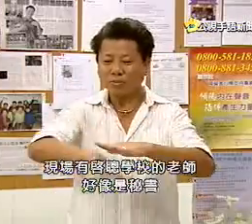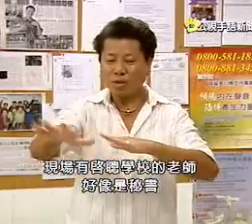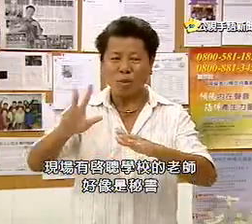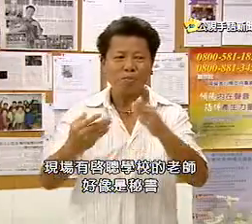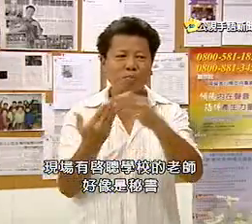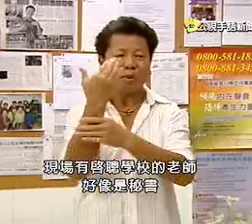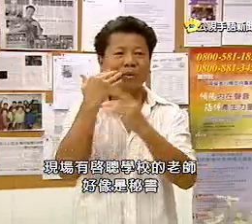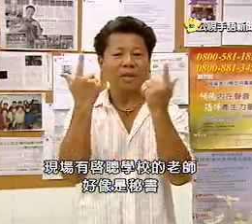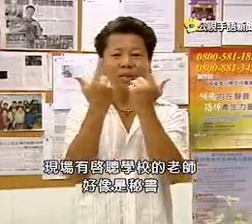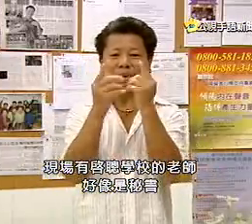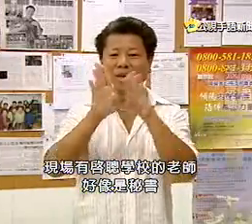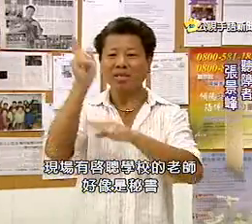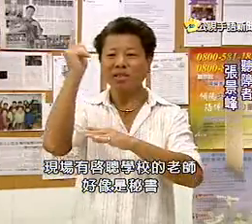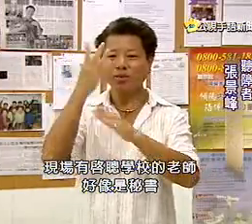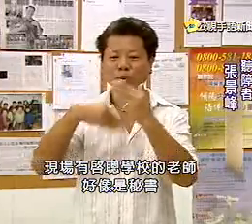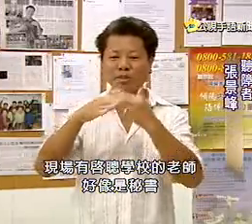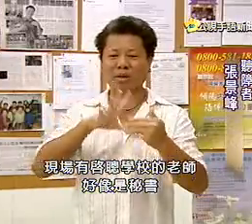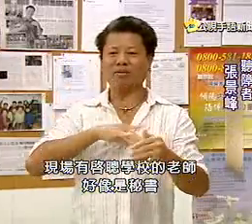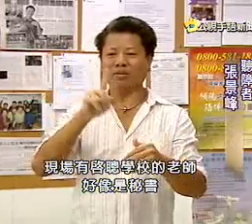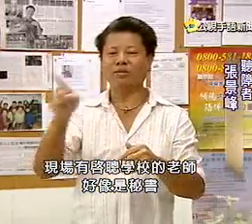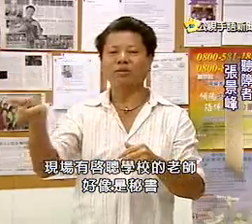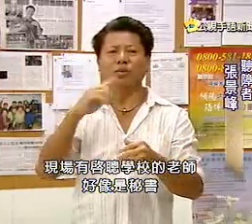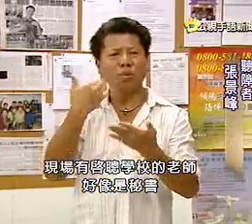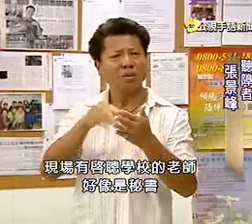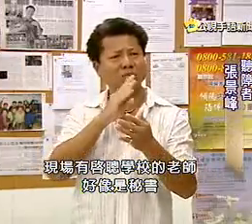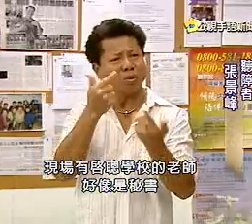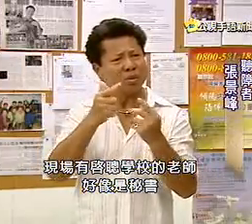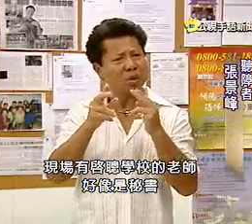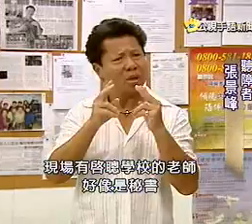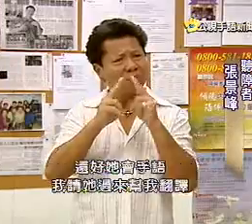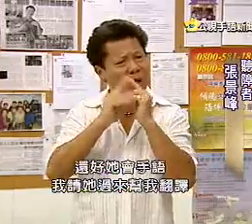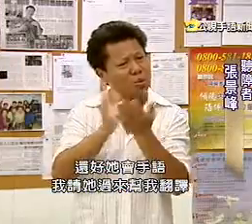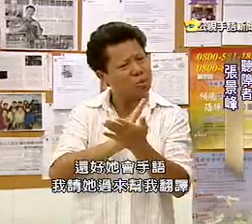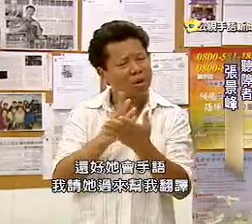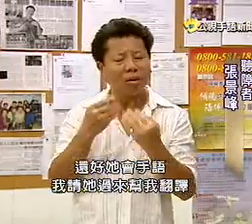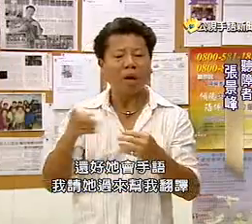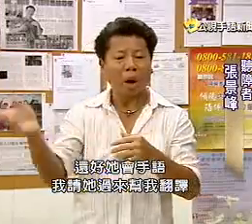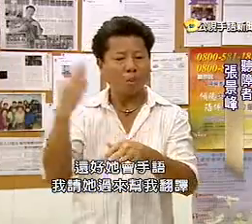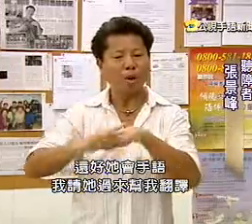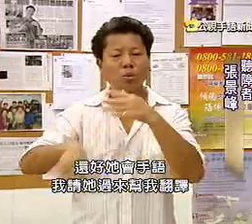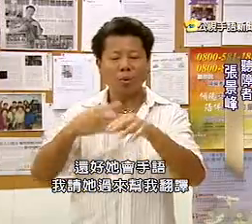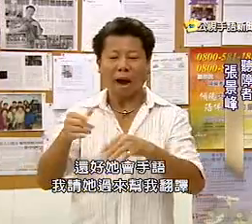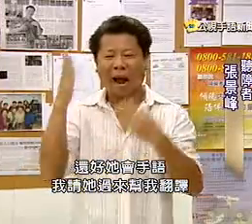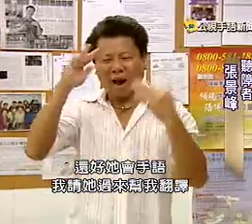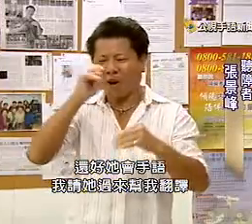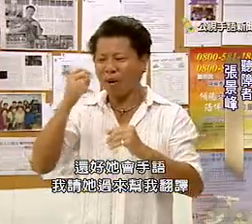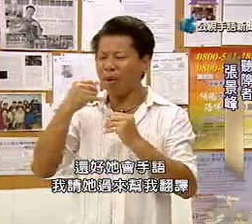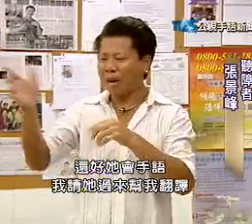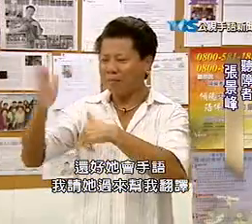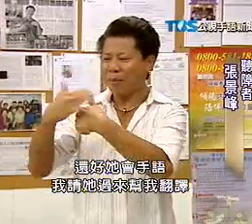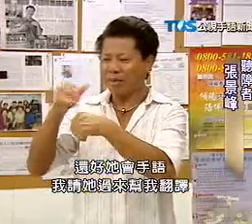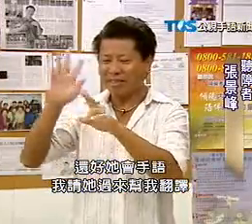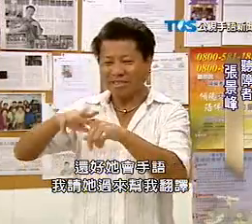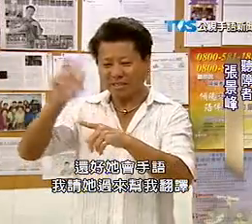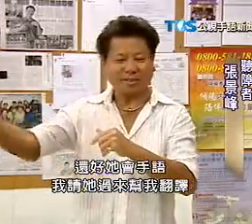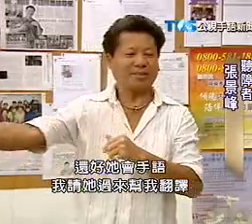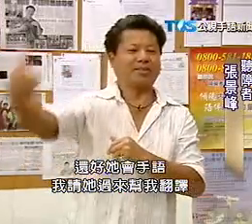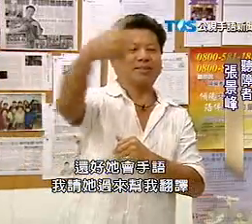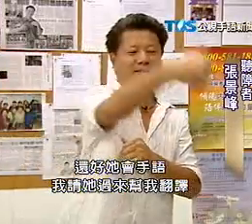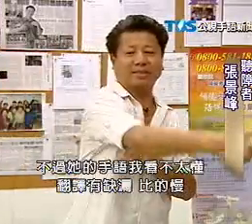场有启聪学校的老师，好像是秘书，还好他会手语，我请他过来帮我翻译。不过他的手